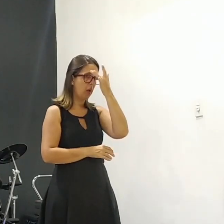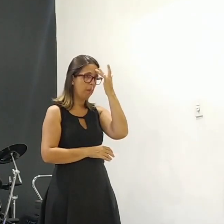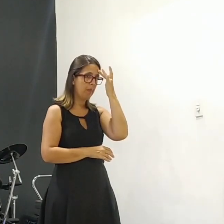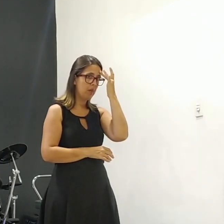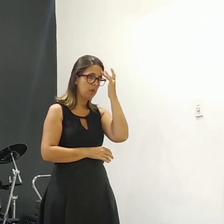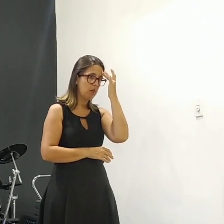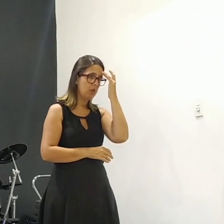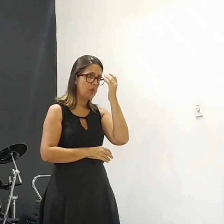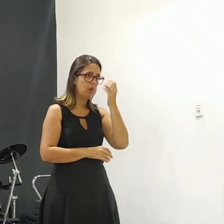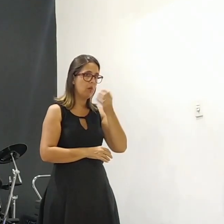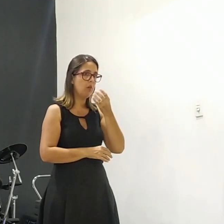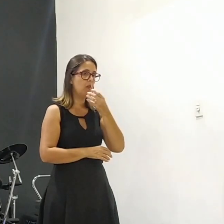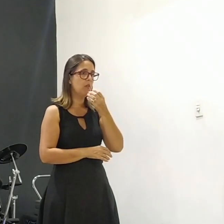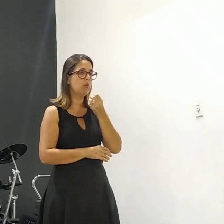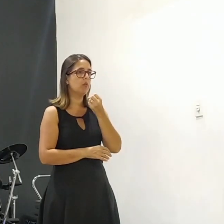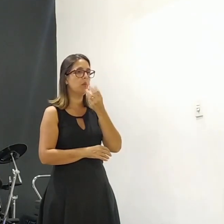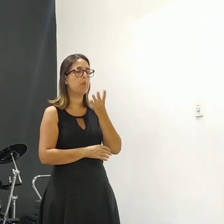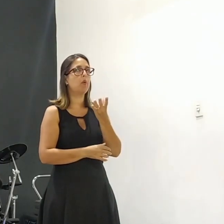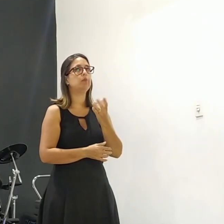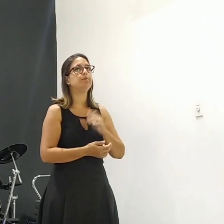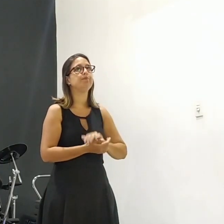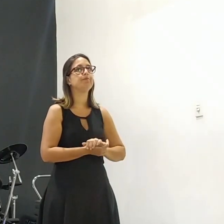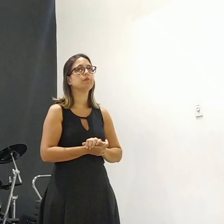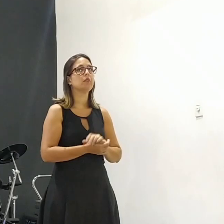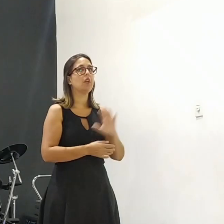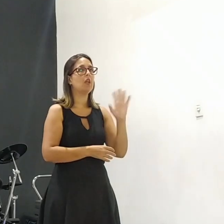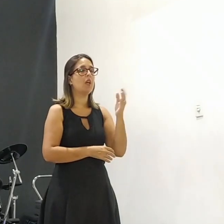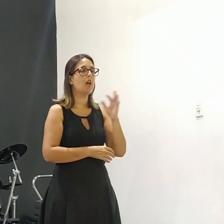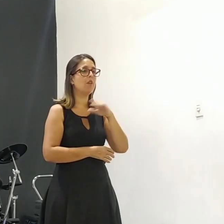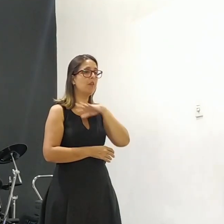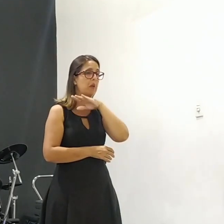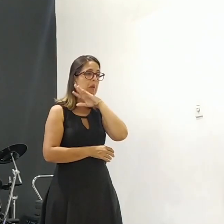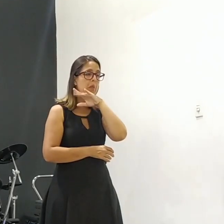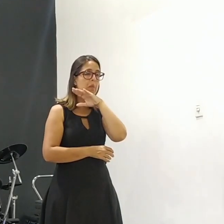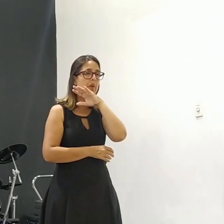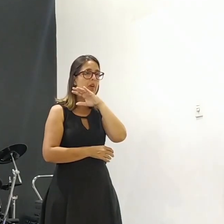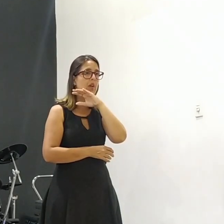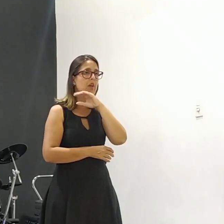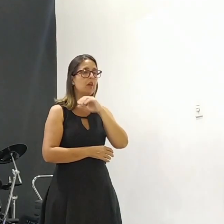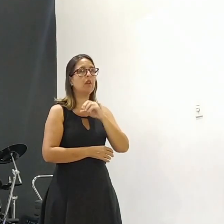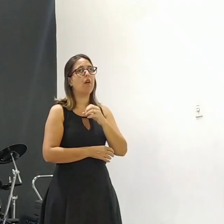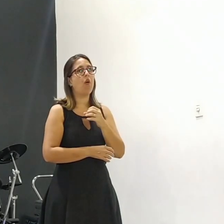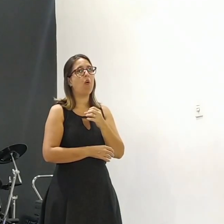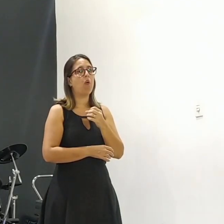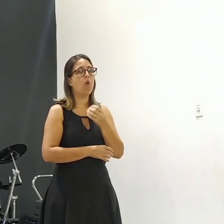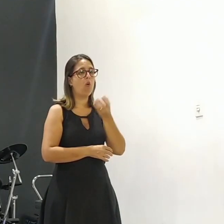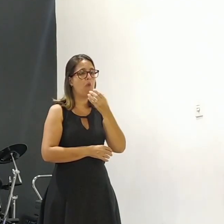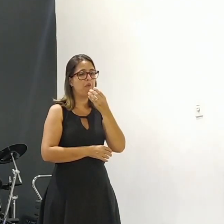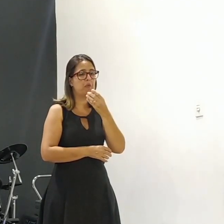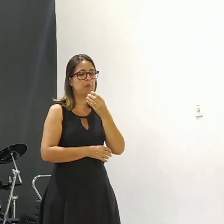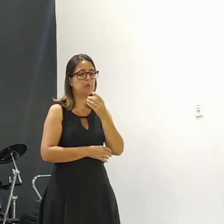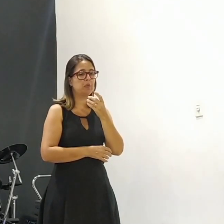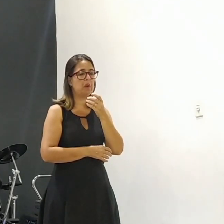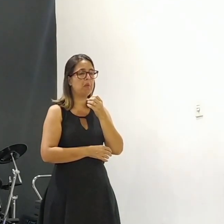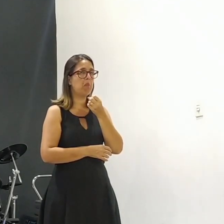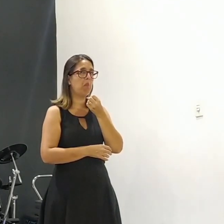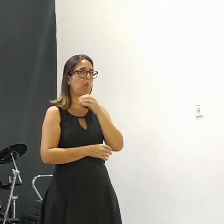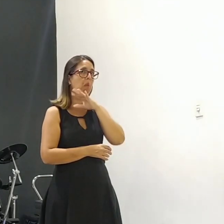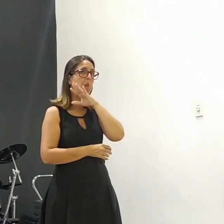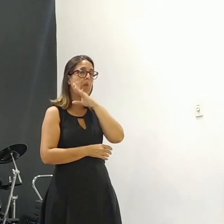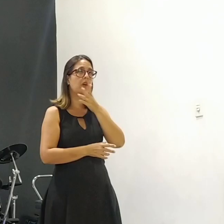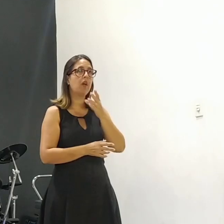árvore má dá fruto ruim, porque eu não posso dar aquilo que eu não sou e aquilo que eu não tenho.